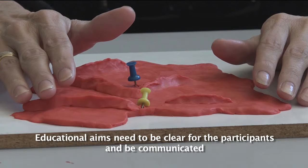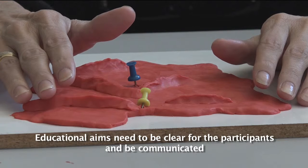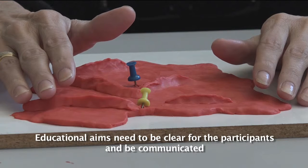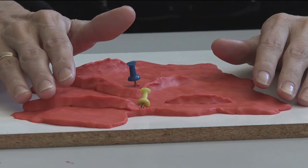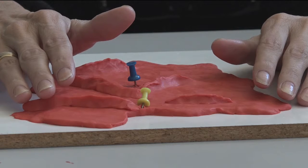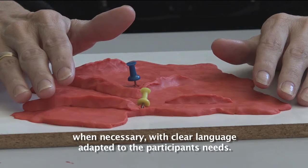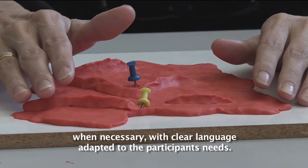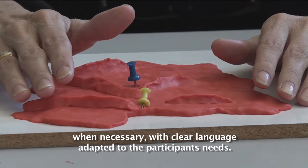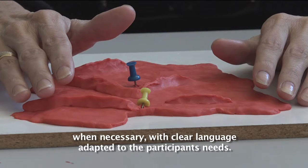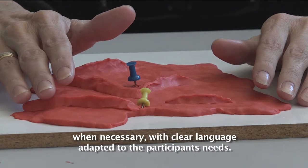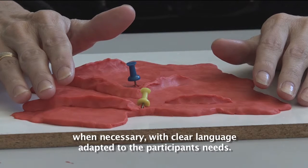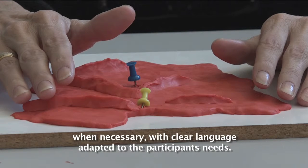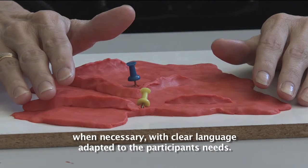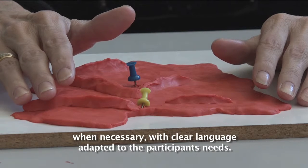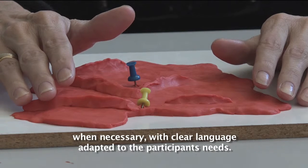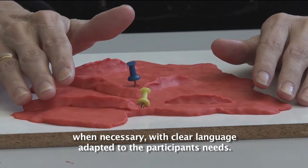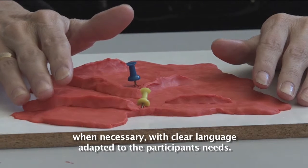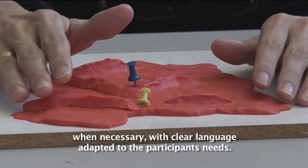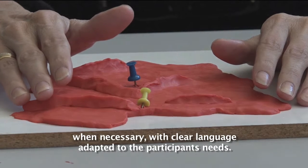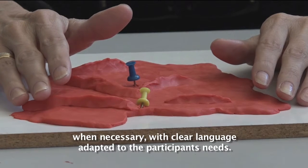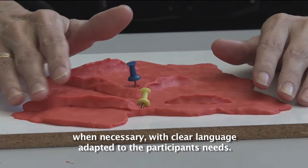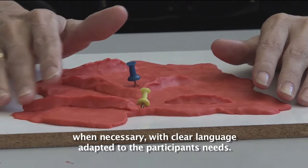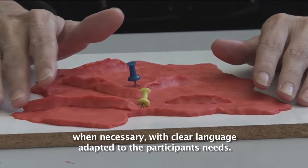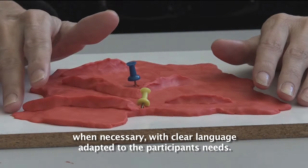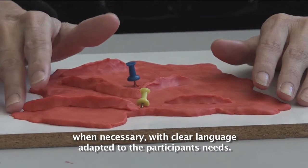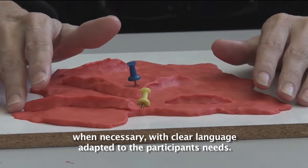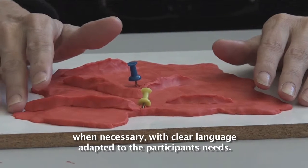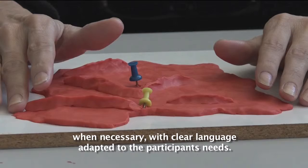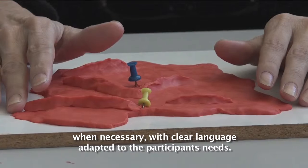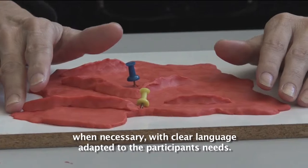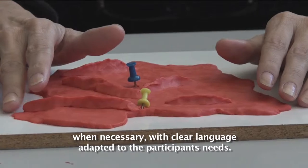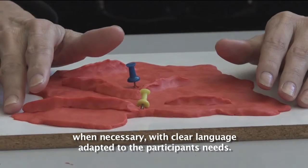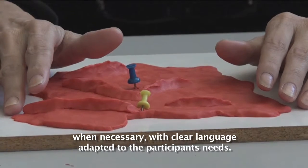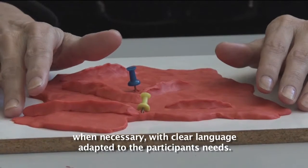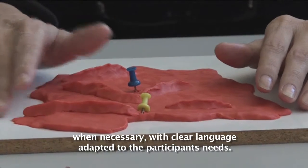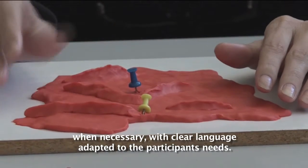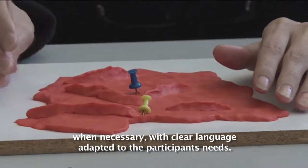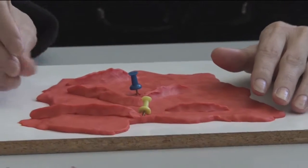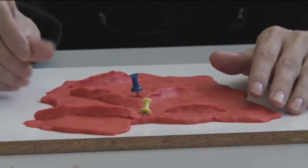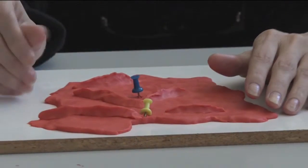participantes y se deben comunicar cuando sea necesario con un lenguaje sencillo y adaptado a sus necesidades.